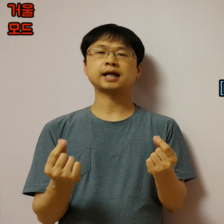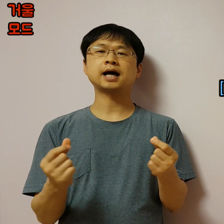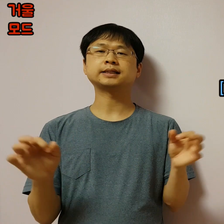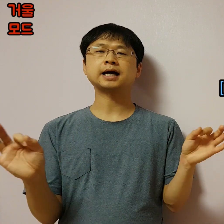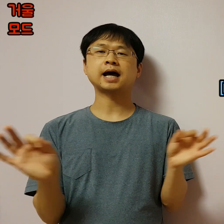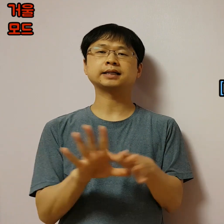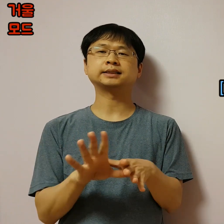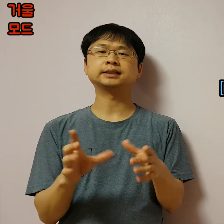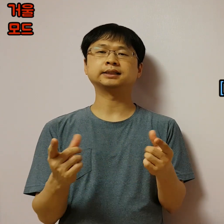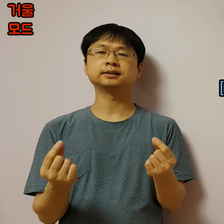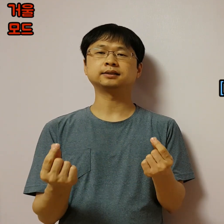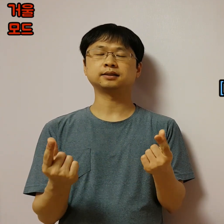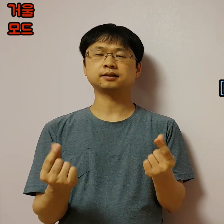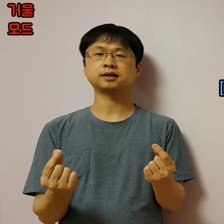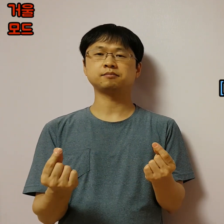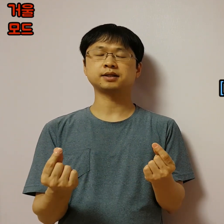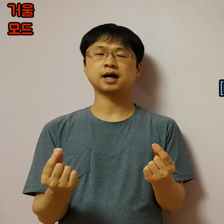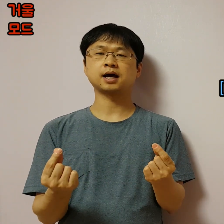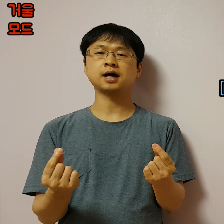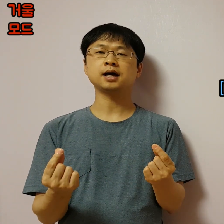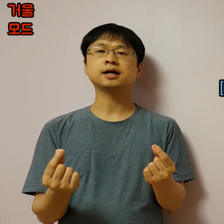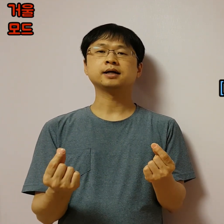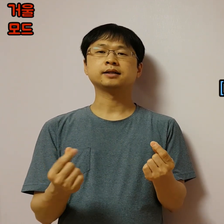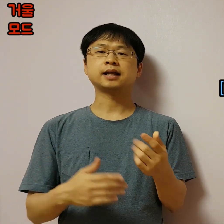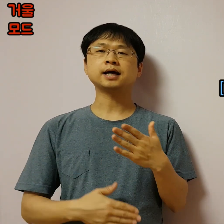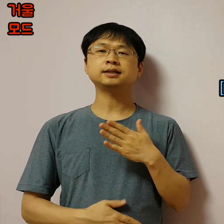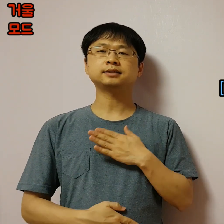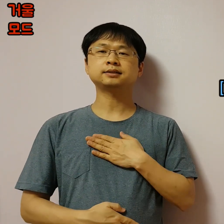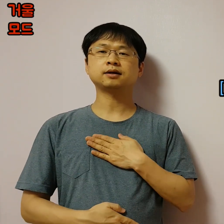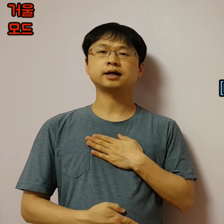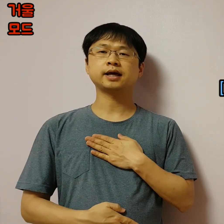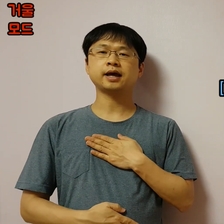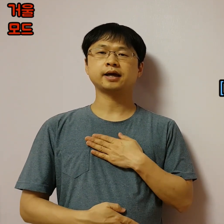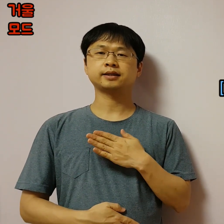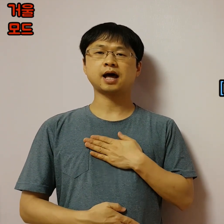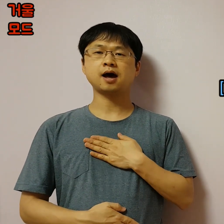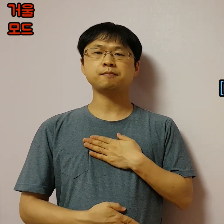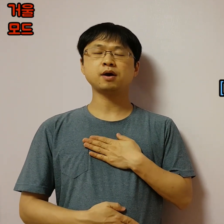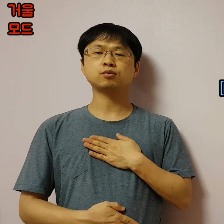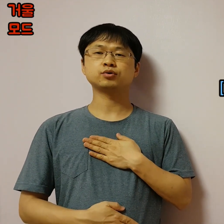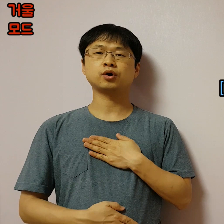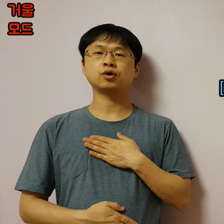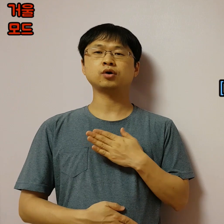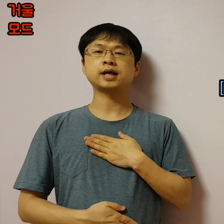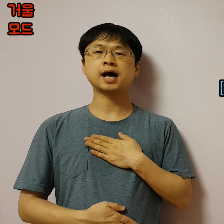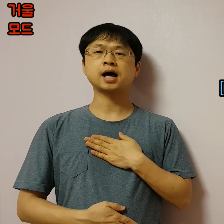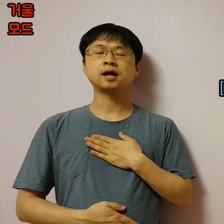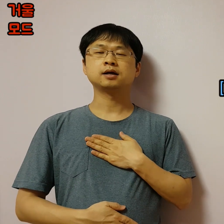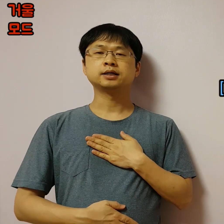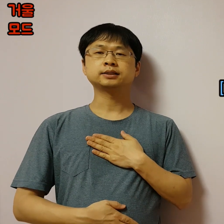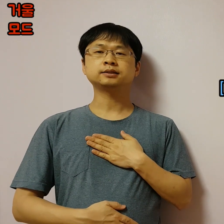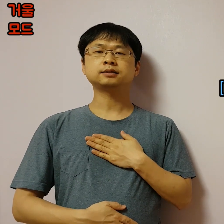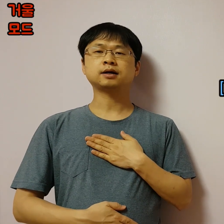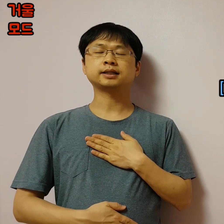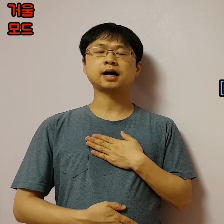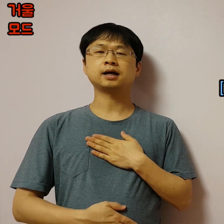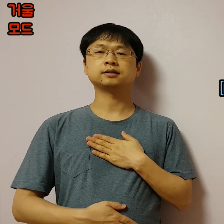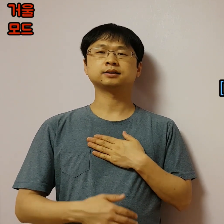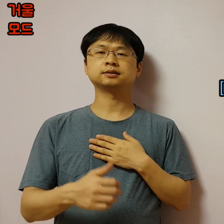같다. 사라지듯 이렇게 됩니다. 나를 스쳐가네. 나 배웠고요. 나 스쳐가다 하는